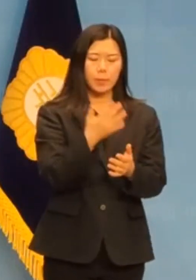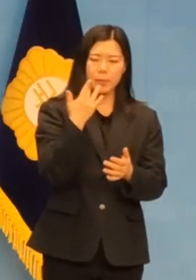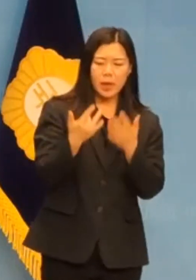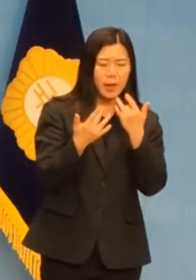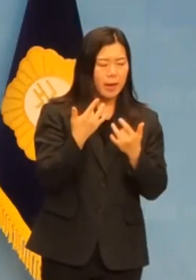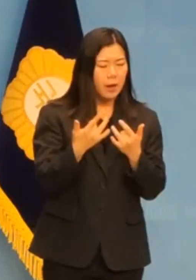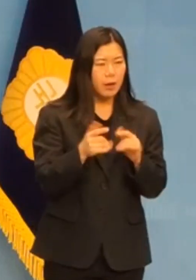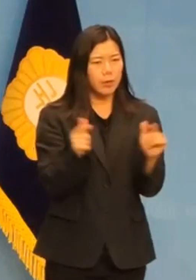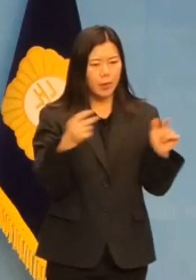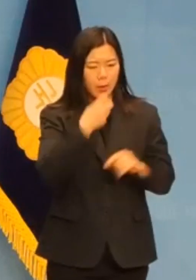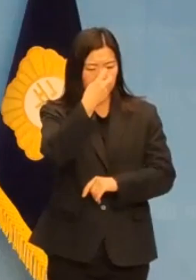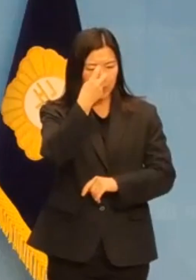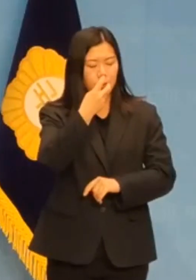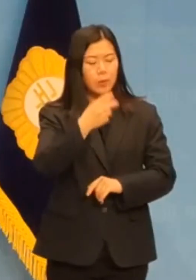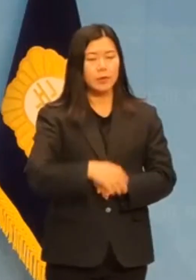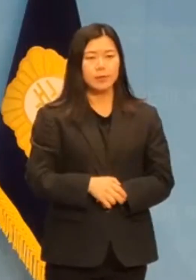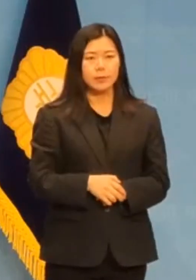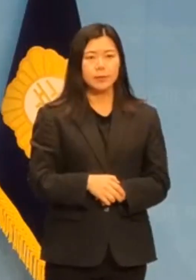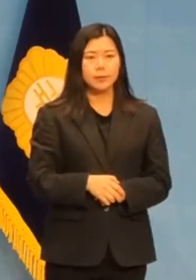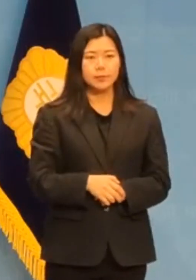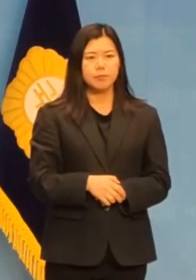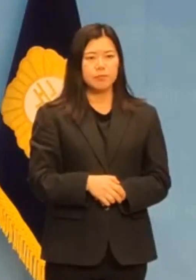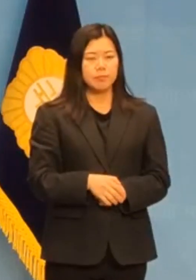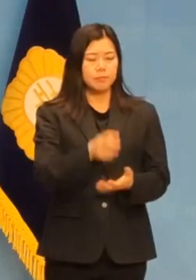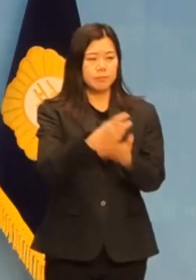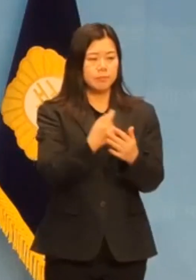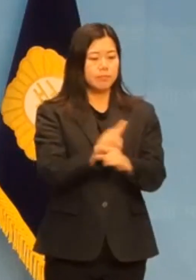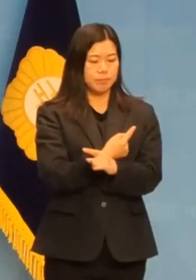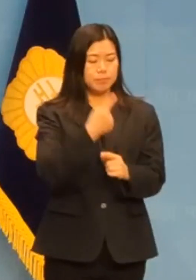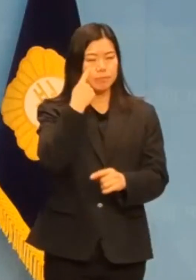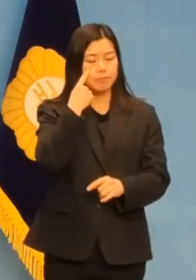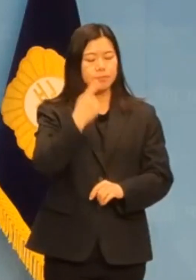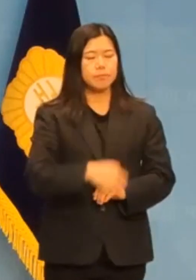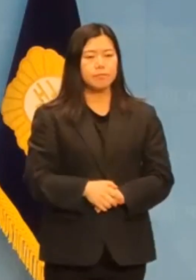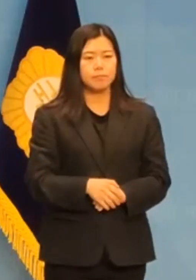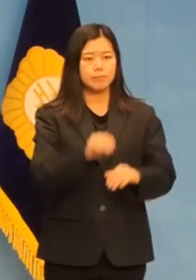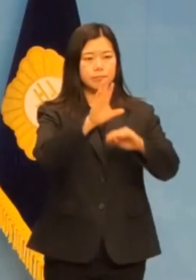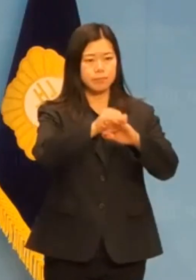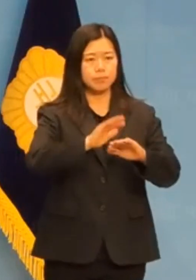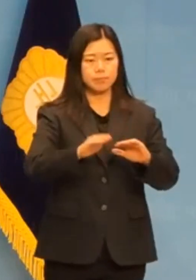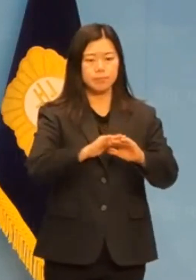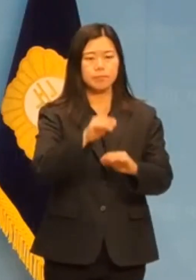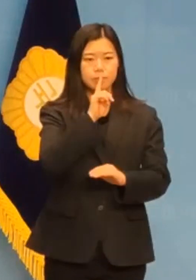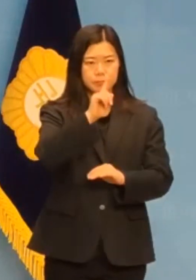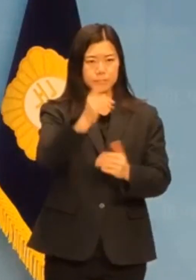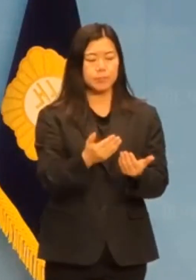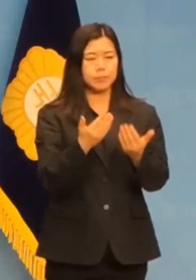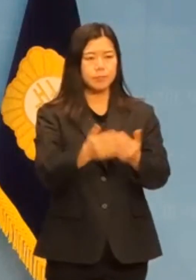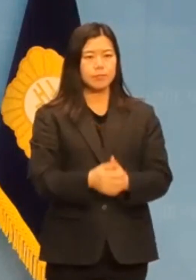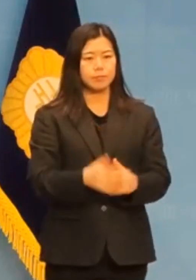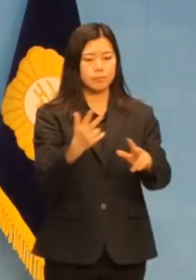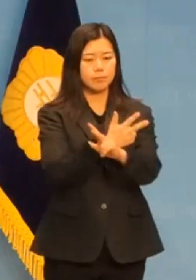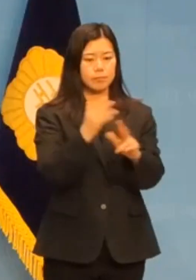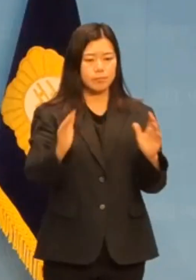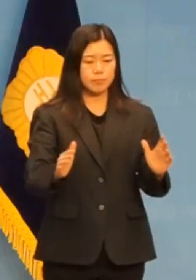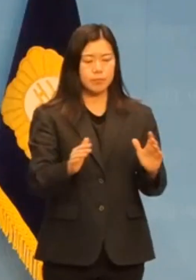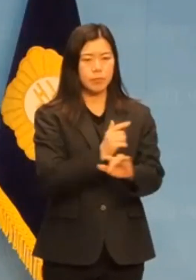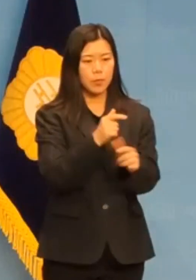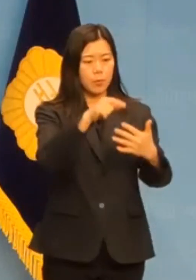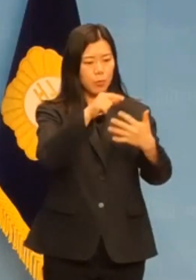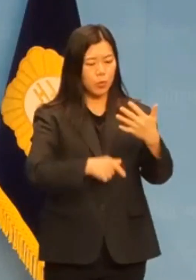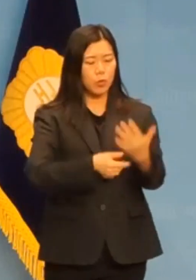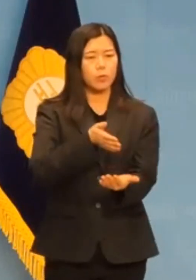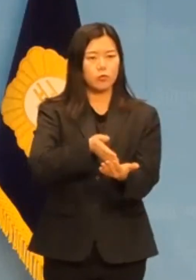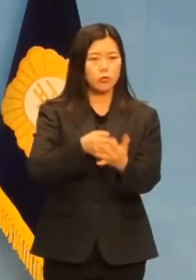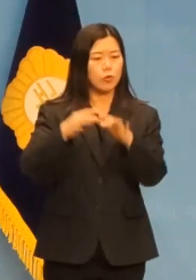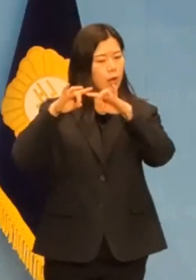점이 검토를 해서 제도 개선을 해나가겠습니다. 방송 대응 보고입니다. 한 주간 시사 프로그램, 뉴스,